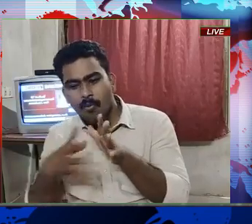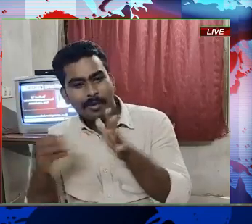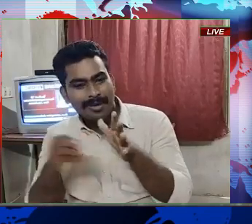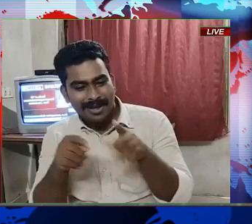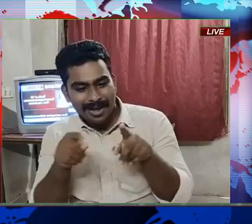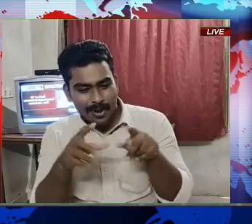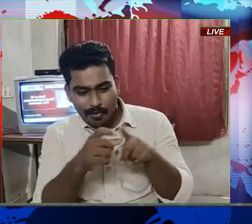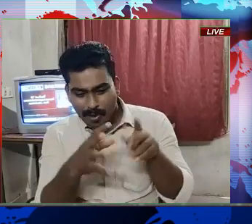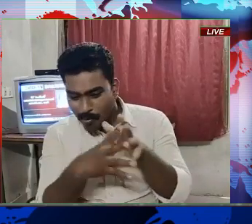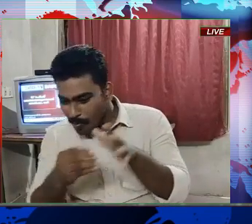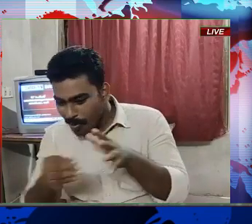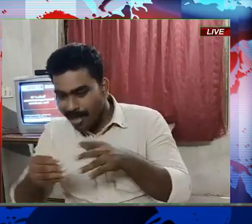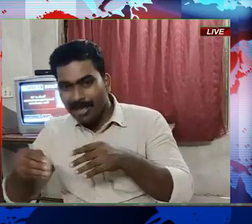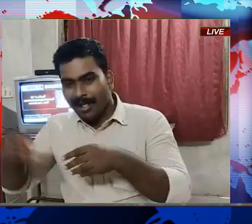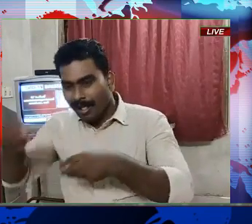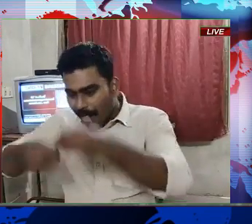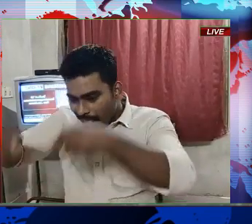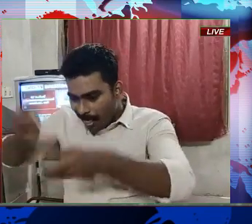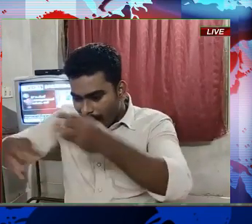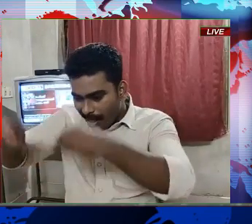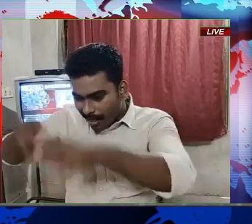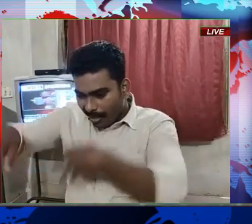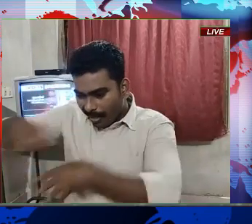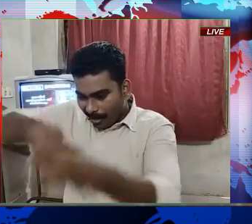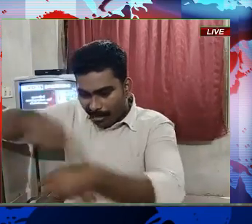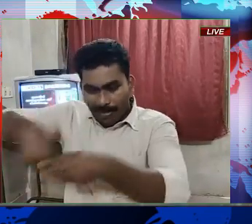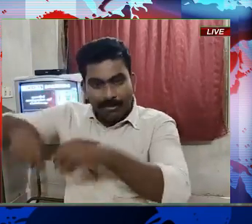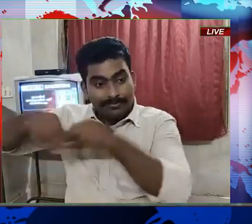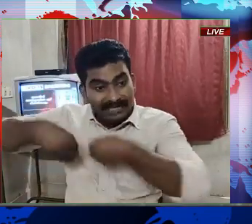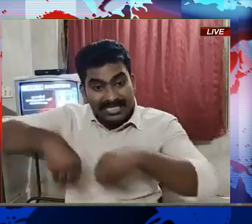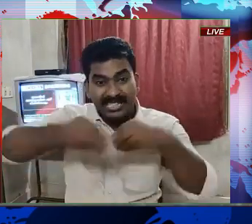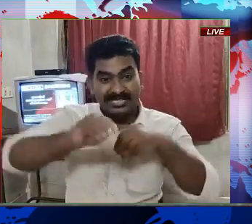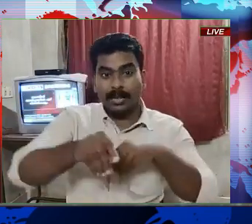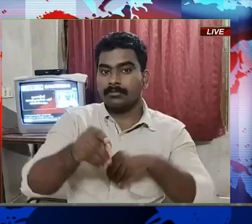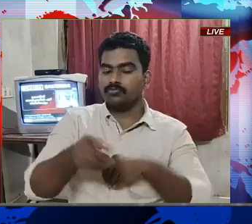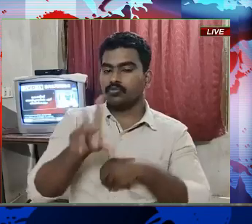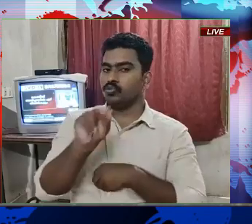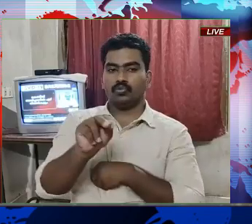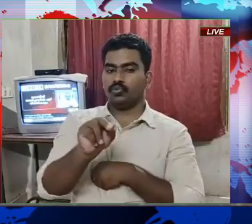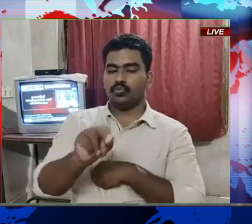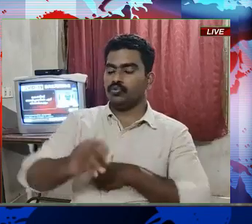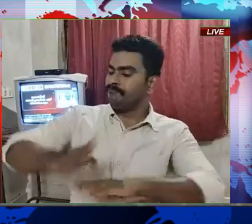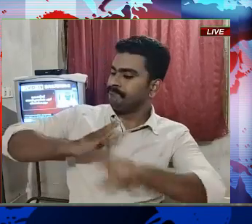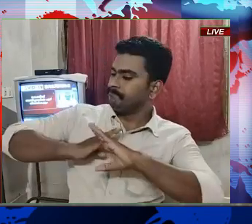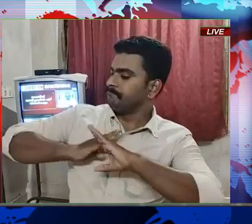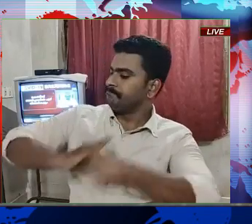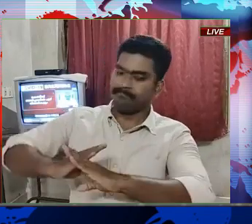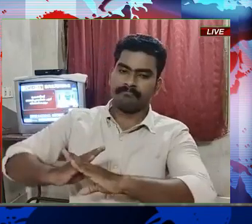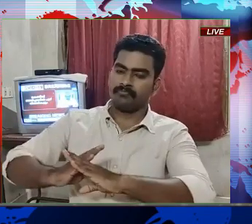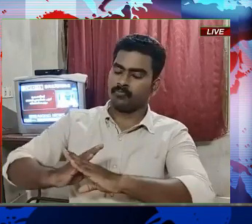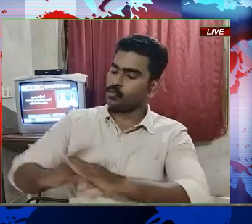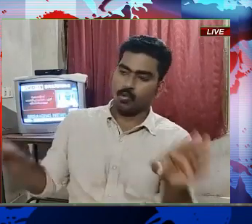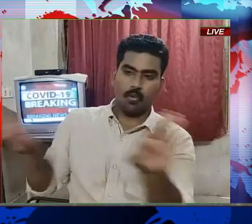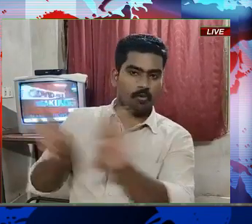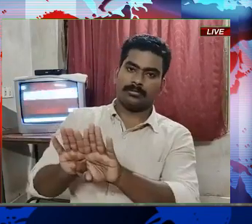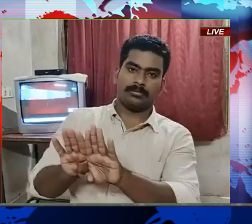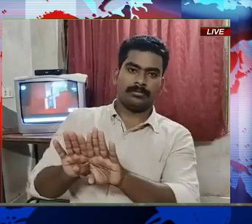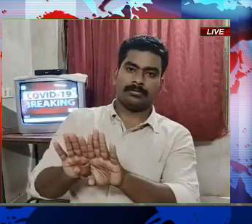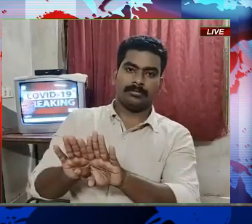പൂഴ്ത്തിവെപ്പ്, കരിഞ്ചന്ത, അമിതവില ഈടാക്കൽ ഇത്തരം ക്രമക്കേടുകൾ കണ്ടെത്തുന്നതിന്